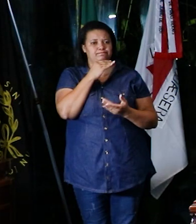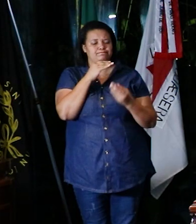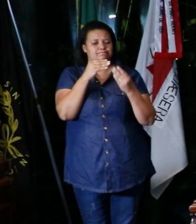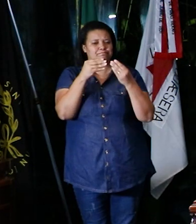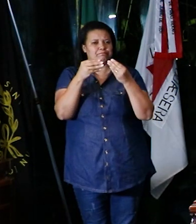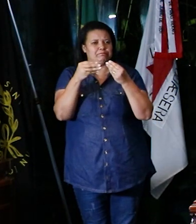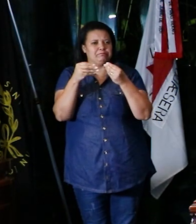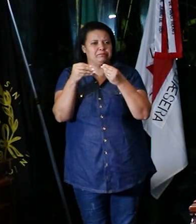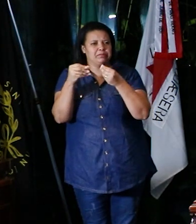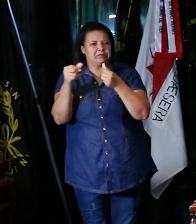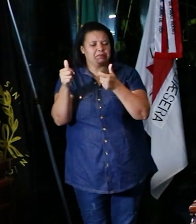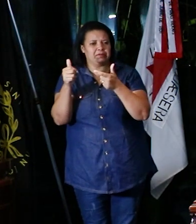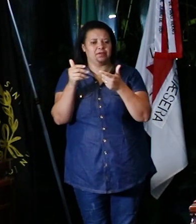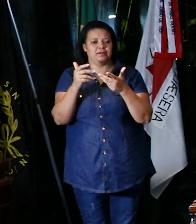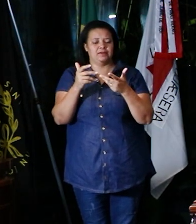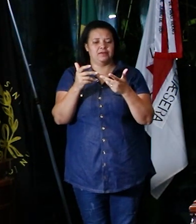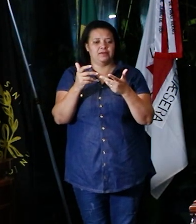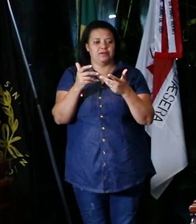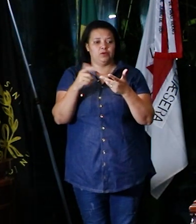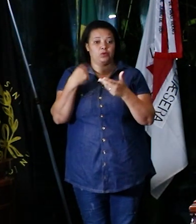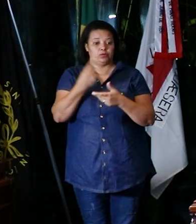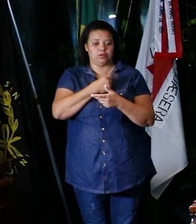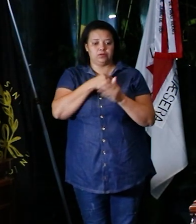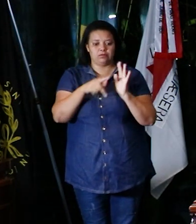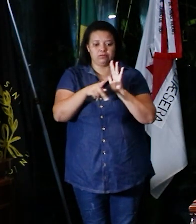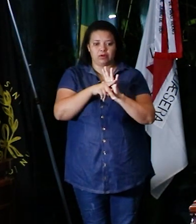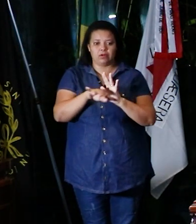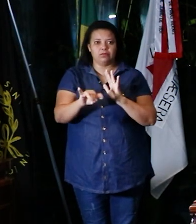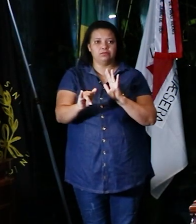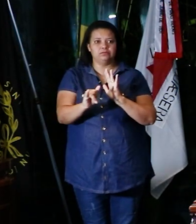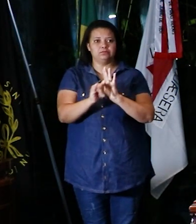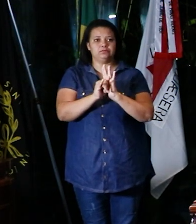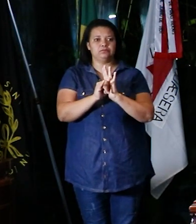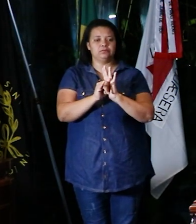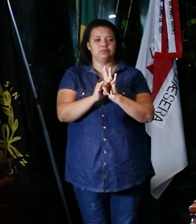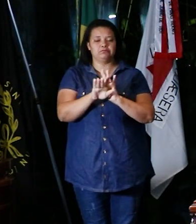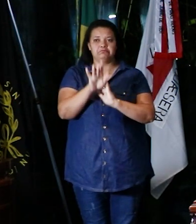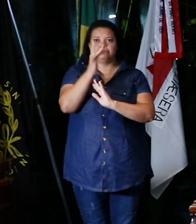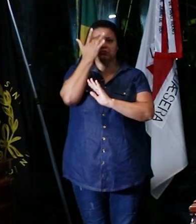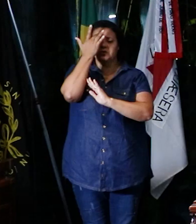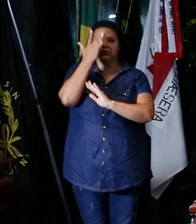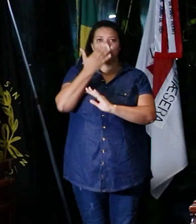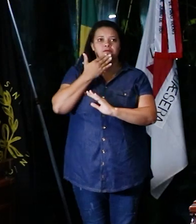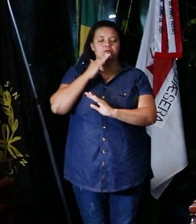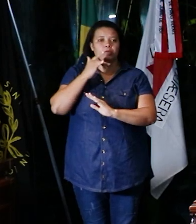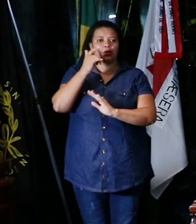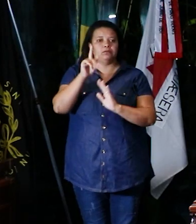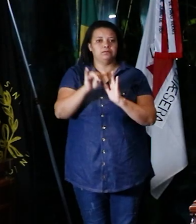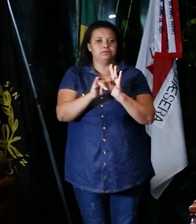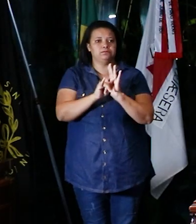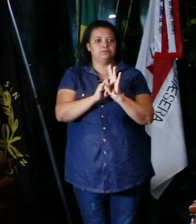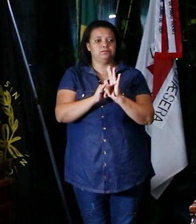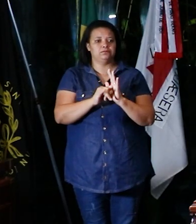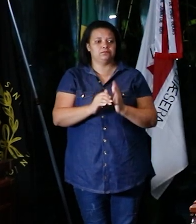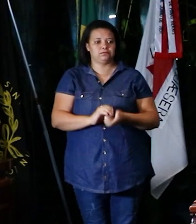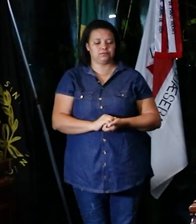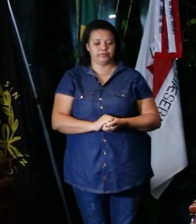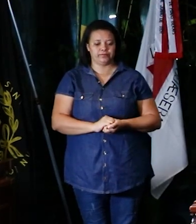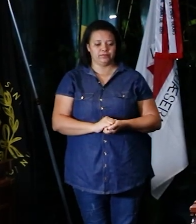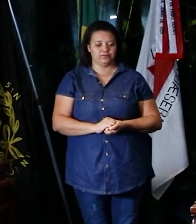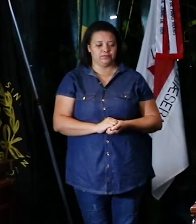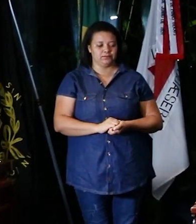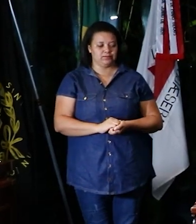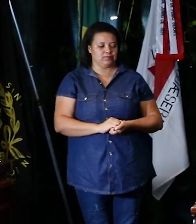esfacelamento da nossa personalidade. A gente não sabe mais quem que é a gente. Eu vou fazer uma